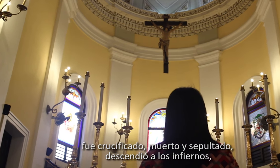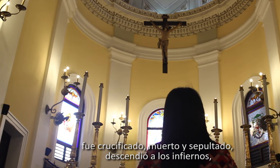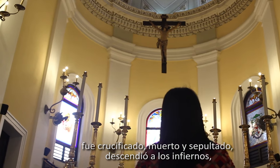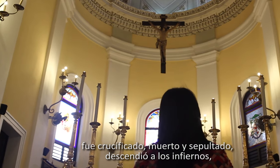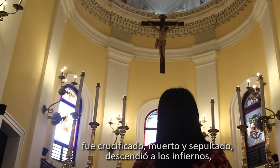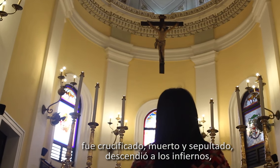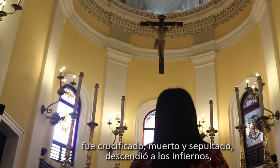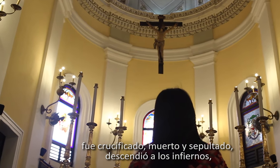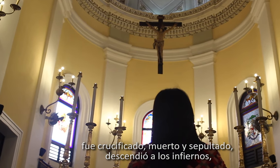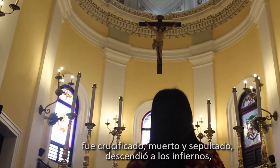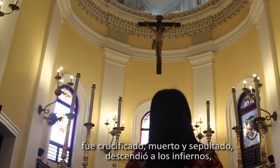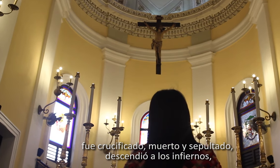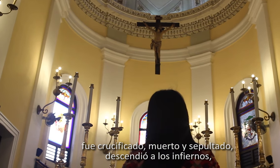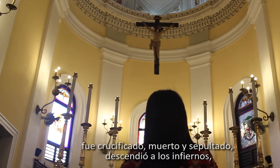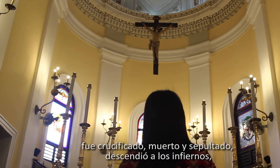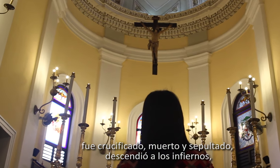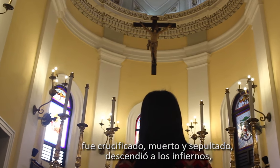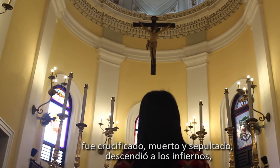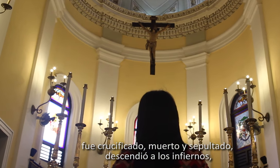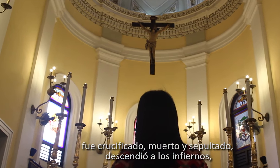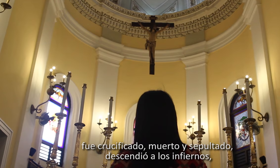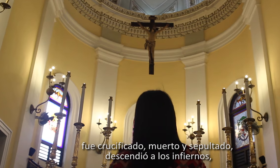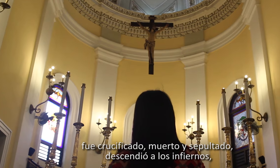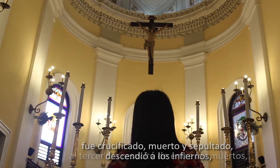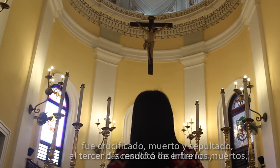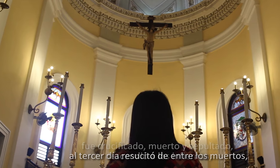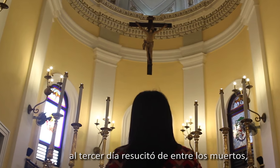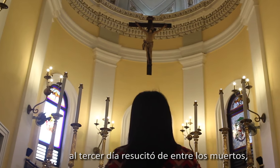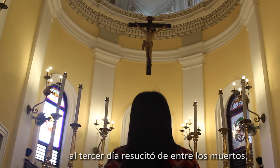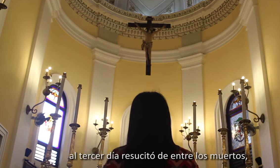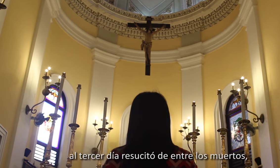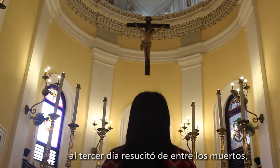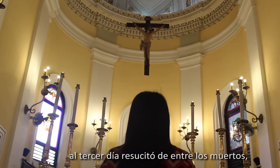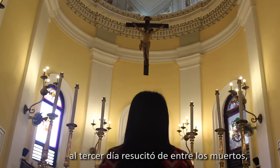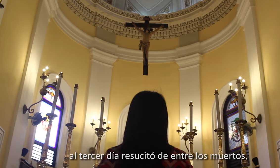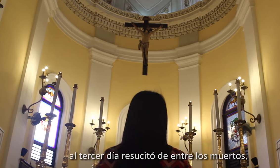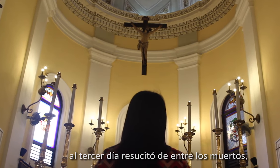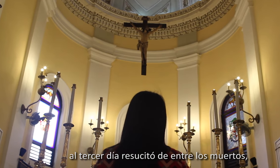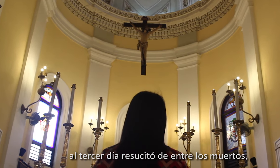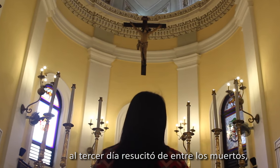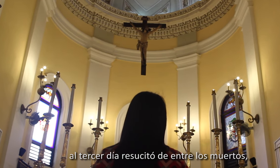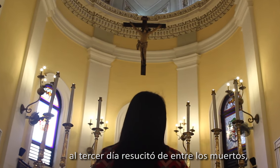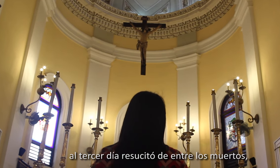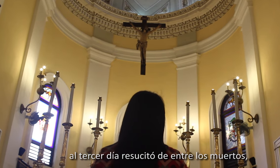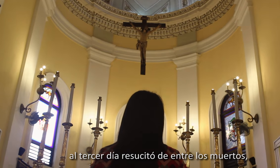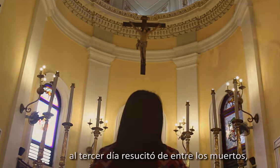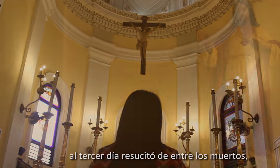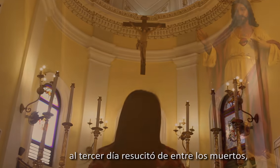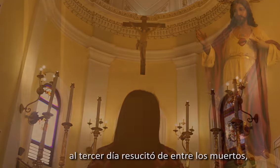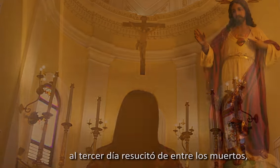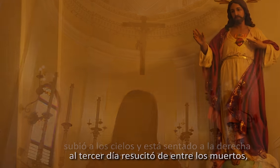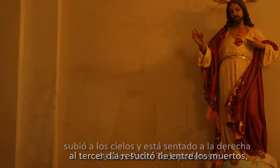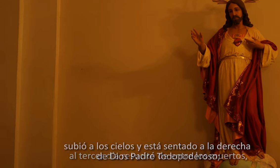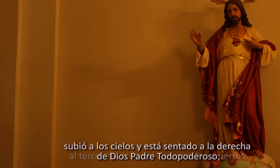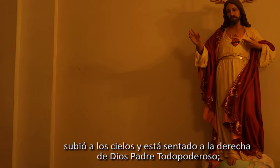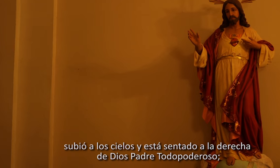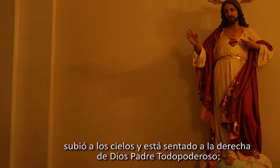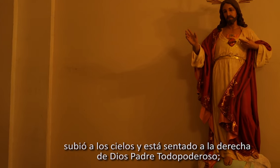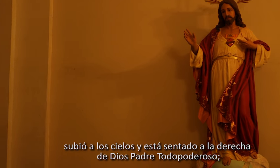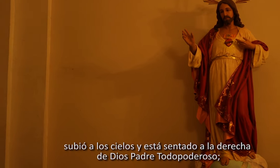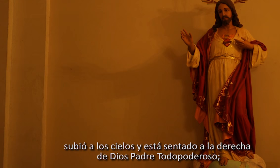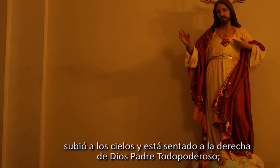muerto y sepultado. Descendió a los infiernos. Al tercer día resucitó de entre los muertos.